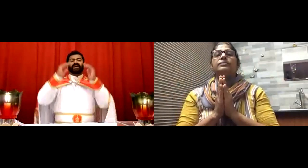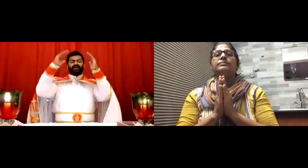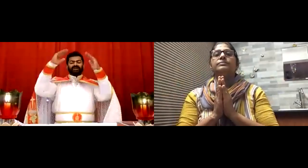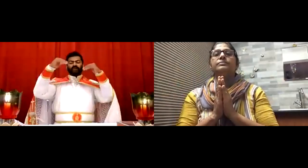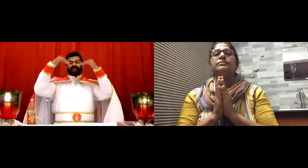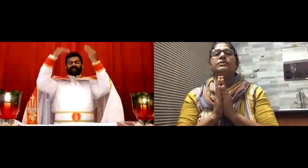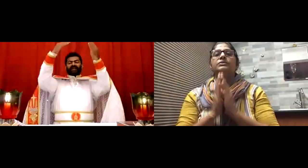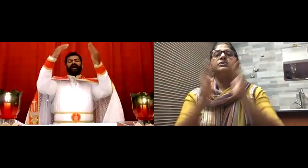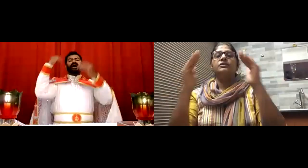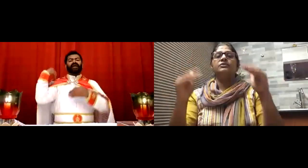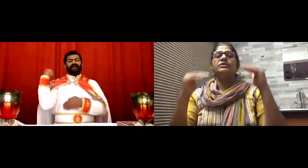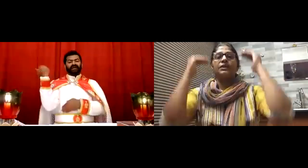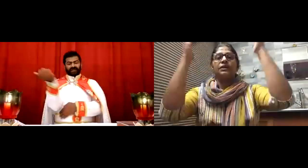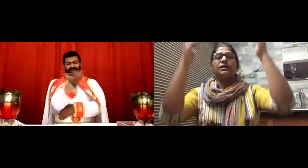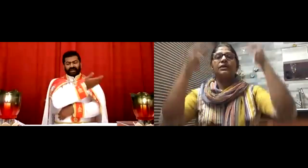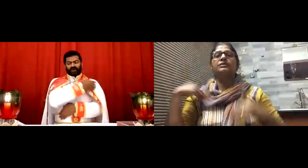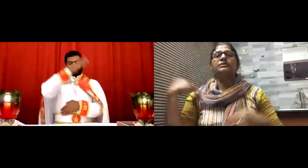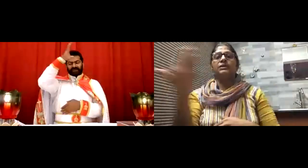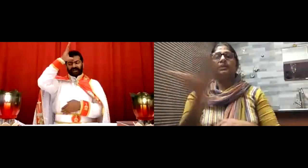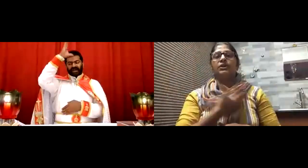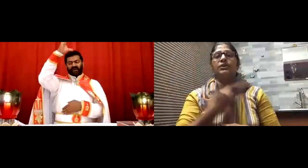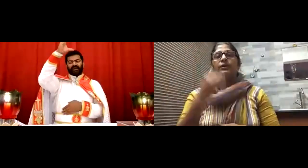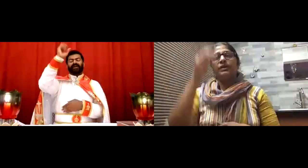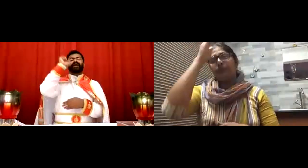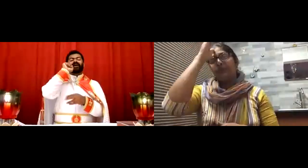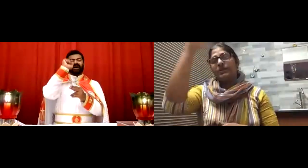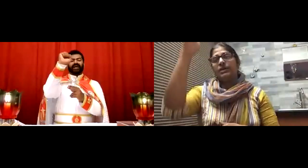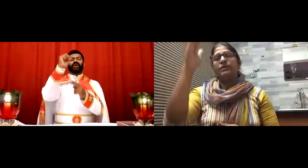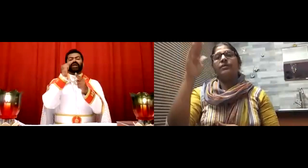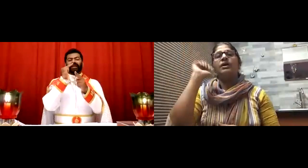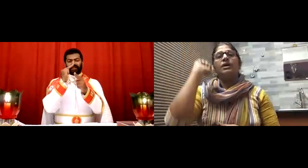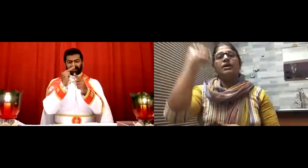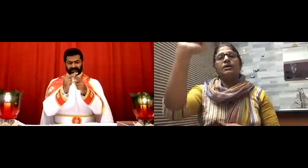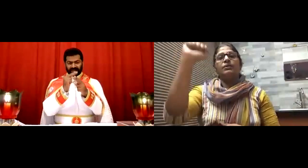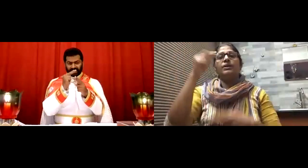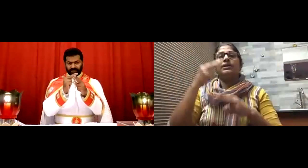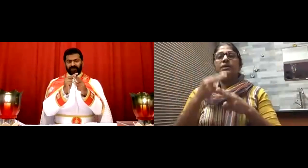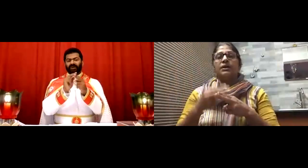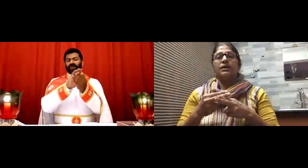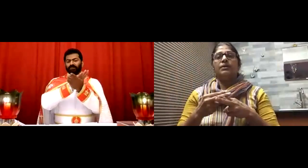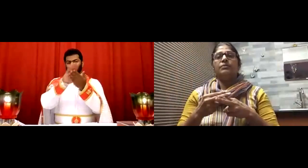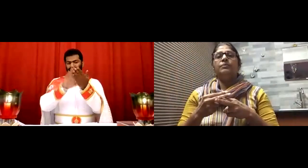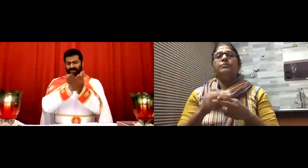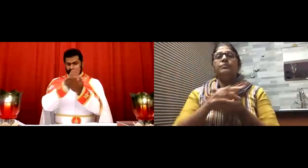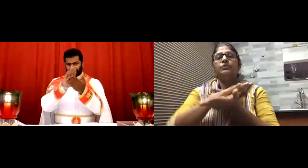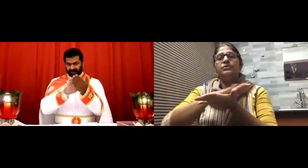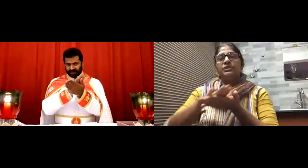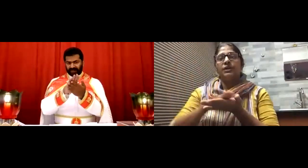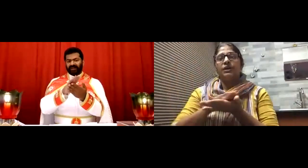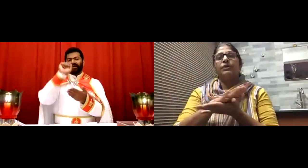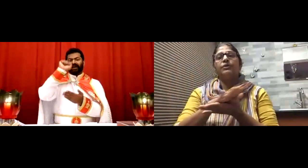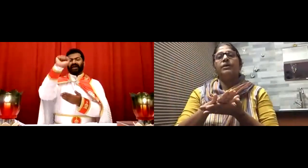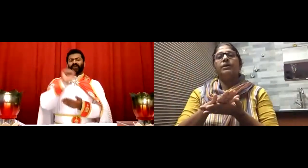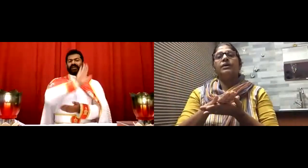ആമേൻ. സുഖസ്ഥനായ ഞങ്ങളുടെ പിതാവേ, അങ്ങയുടെ നാമം